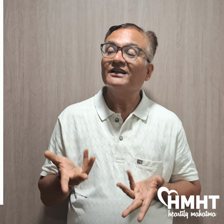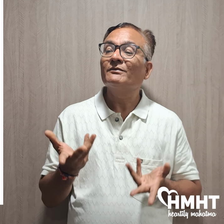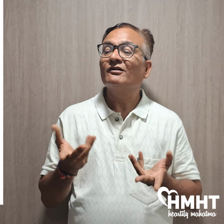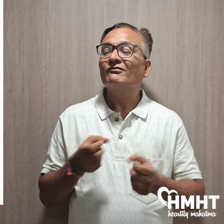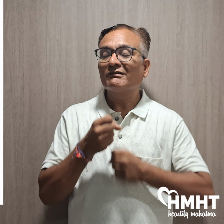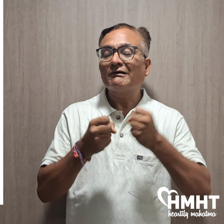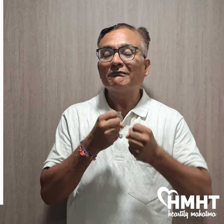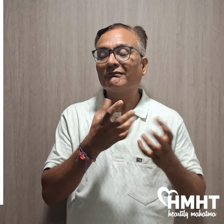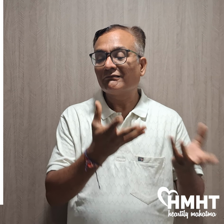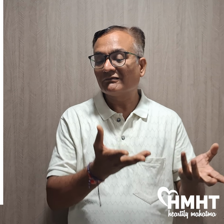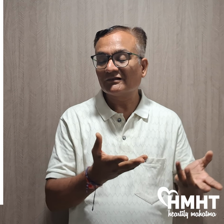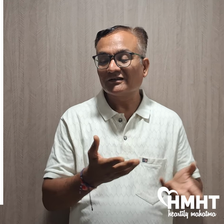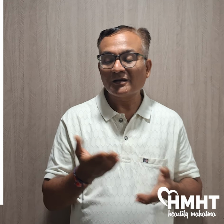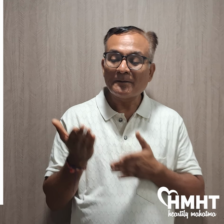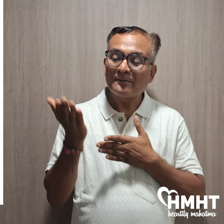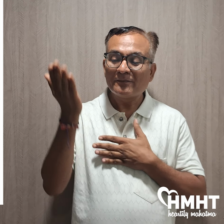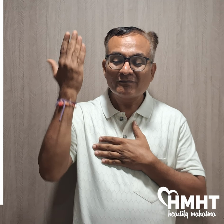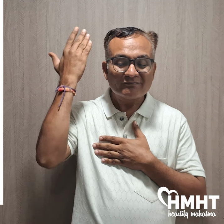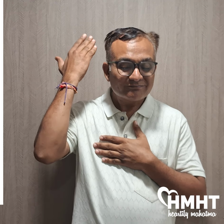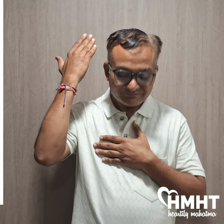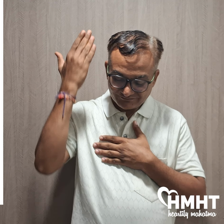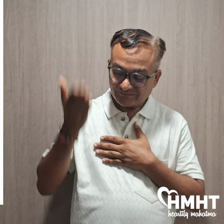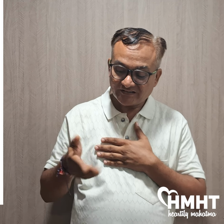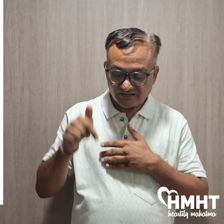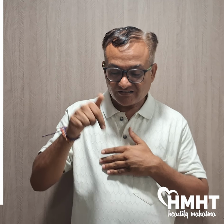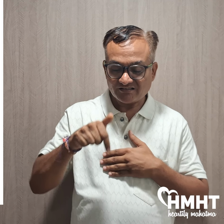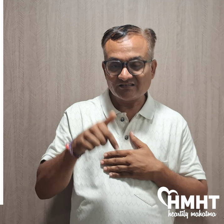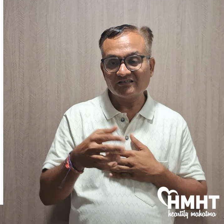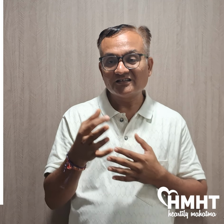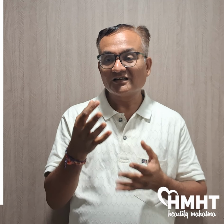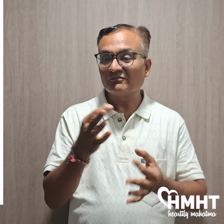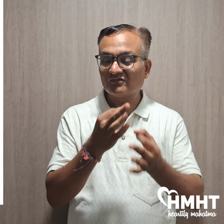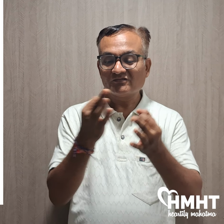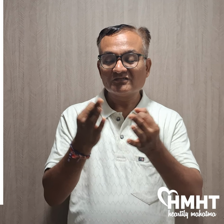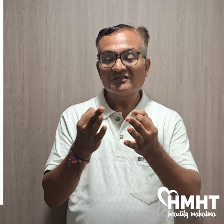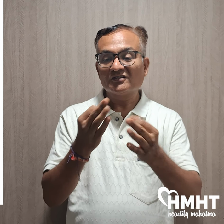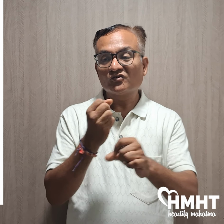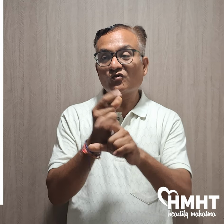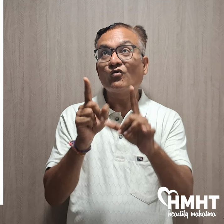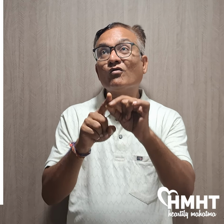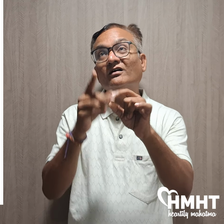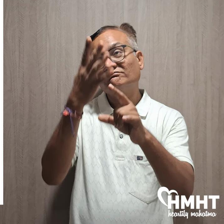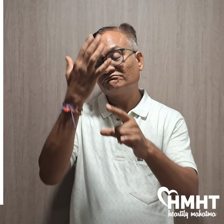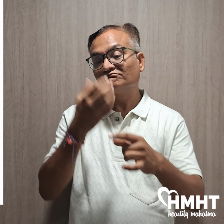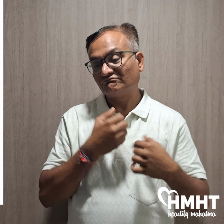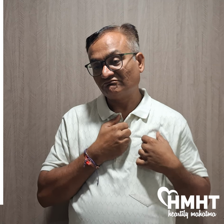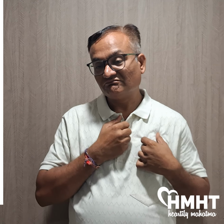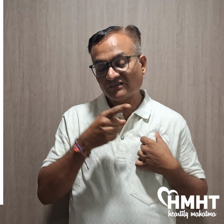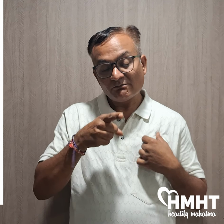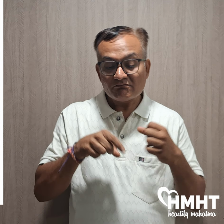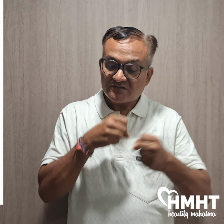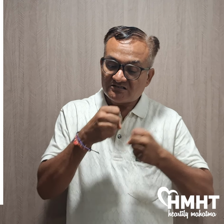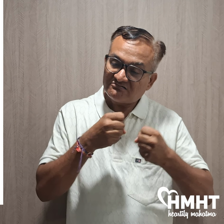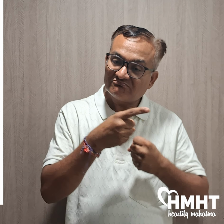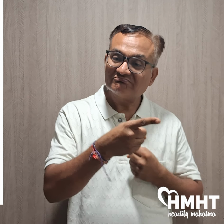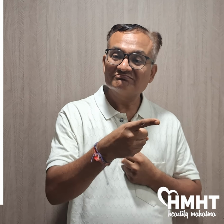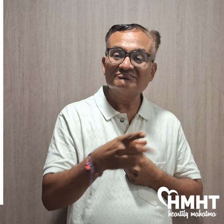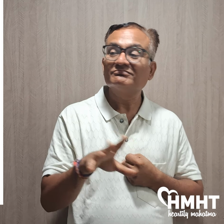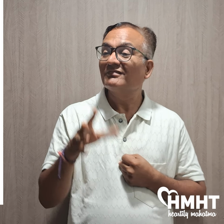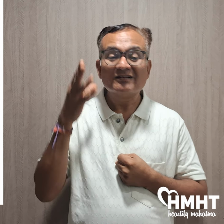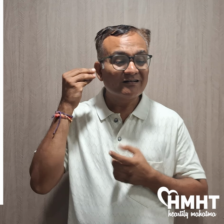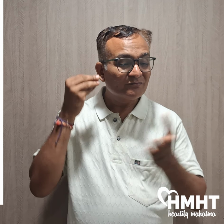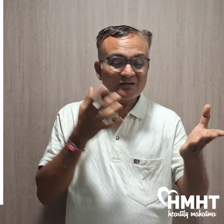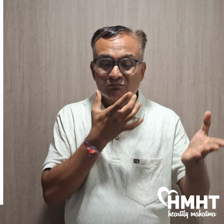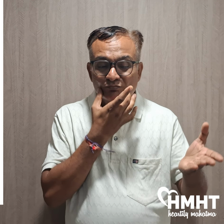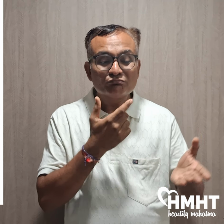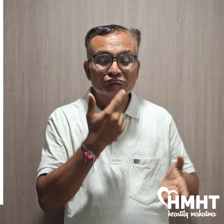છો, એને માટે શું કામ દોડધામ કરીએ? જે કોઈ અવતારમાં નથી મળ્યું એવું મળે એની પાછળ ના દોડધામ કરીએ.